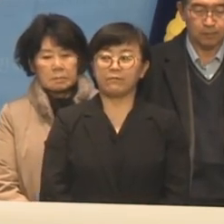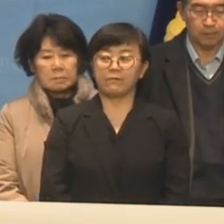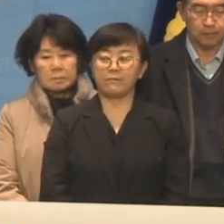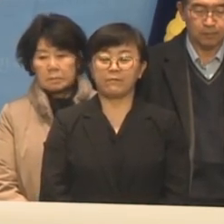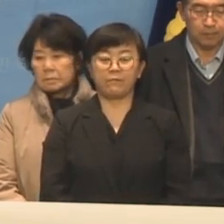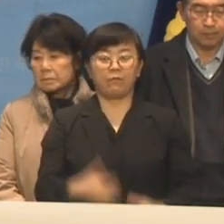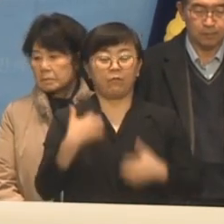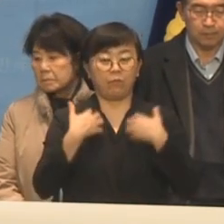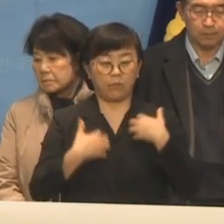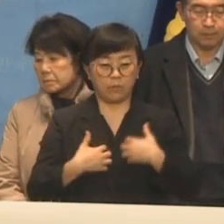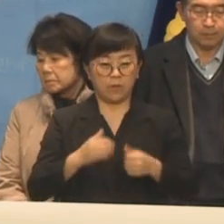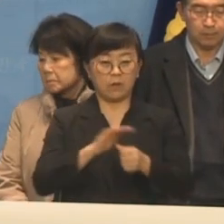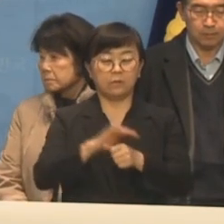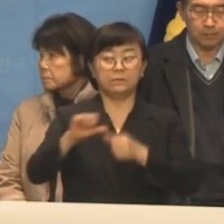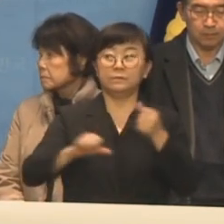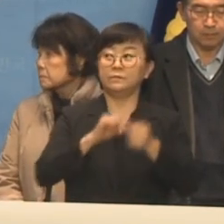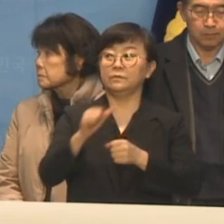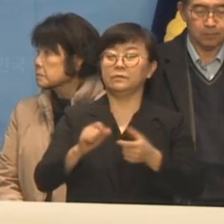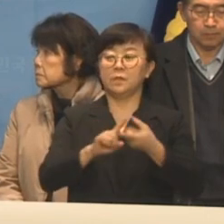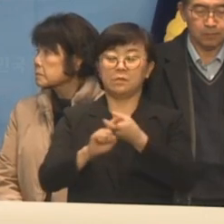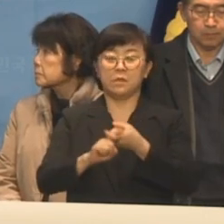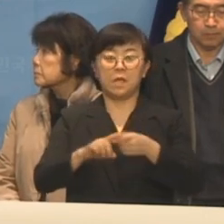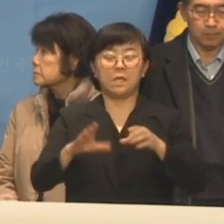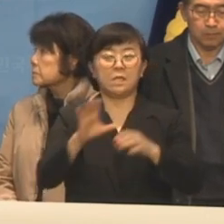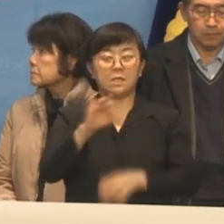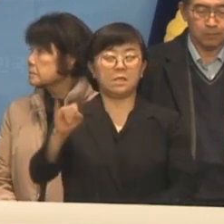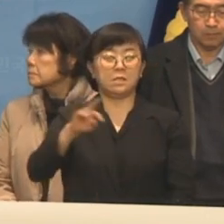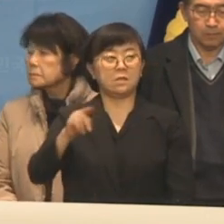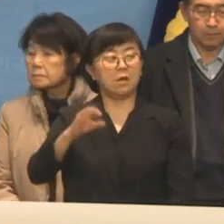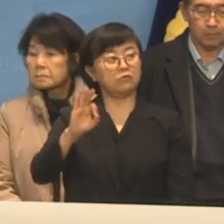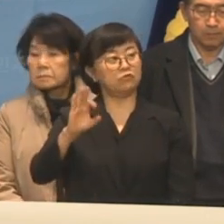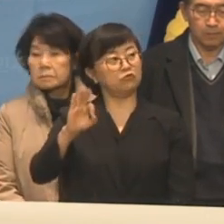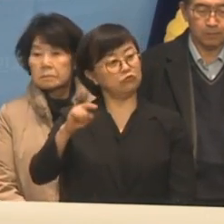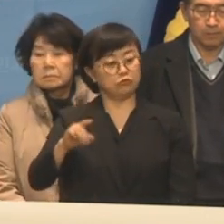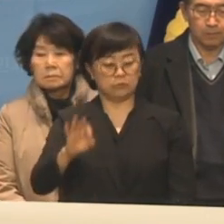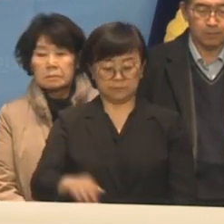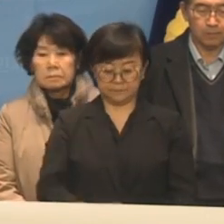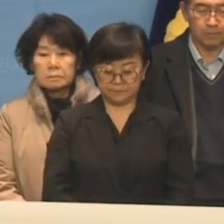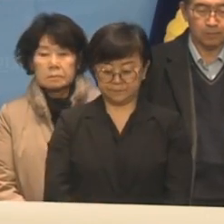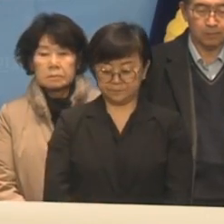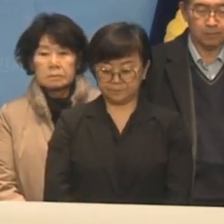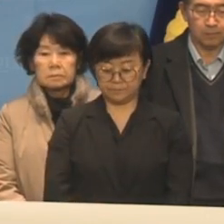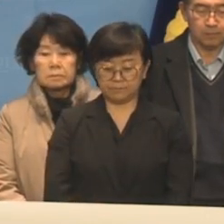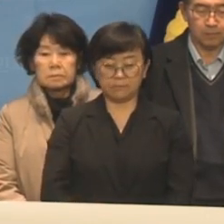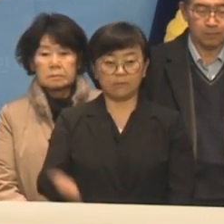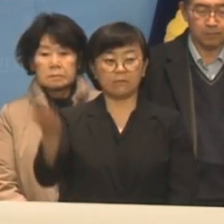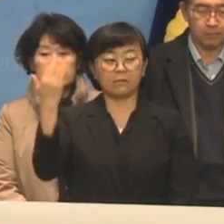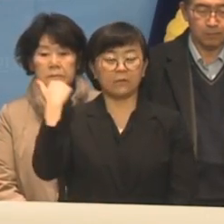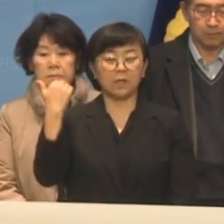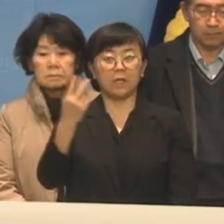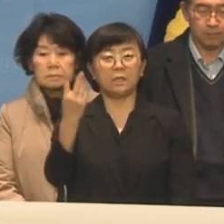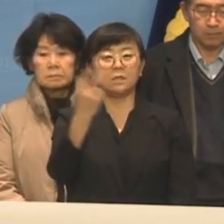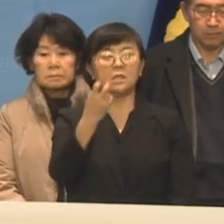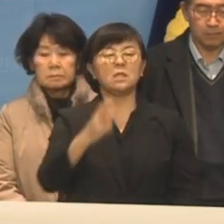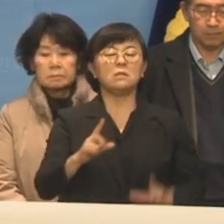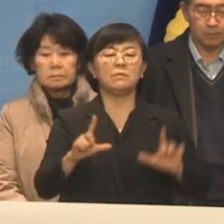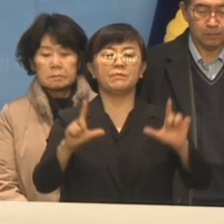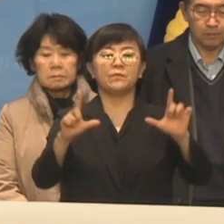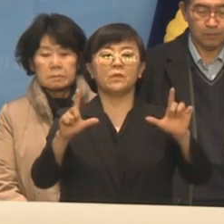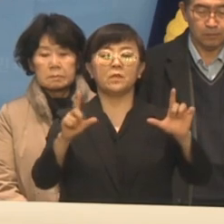예, 반갑습니다. 경주환경운동연합의 사무국장 이상홍입니다. 지금 저희들은 지난